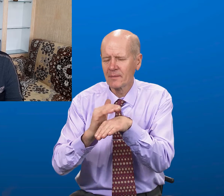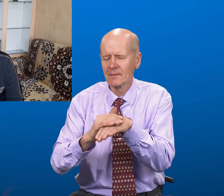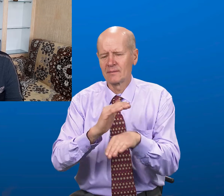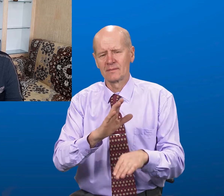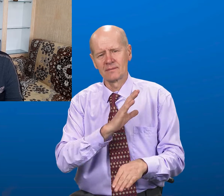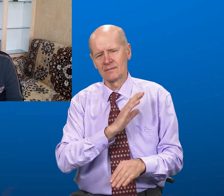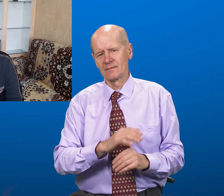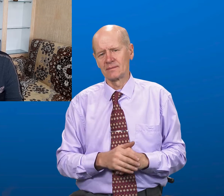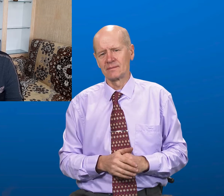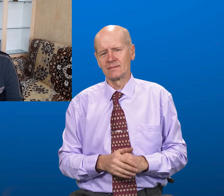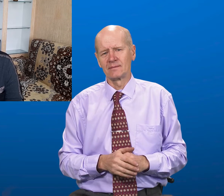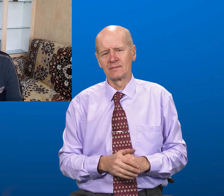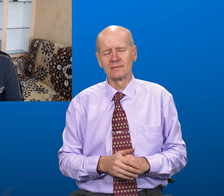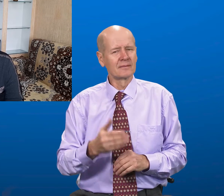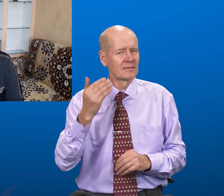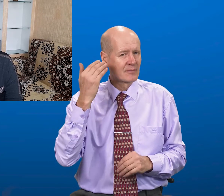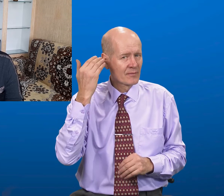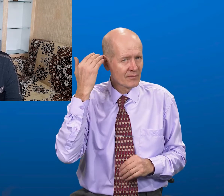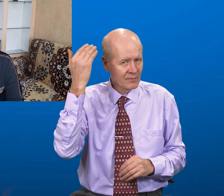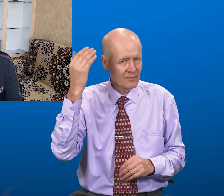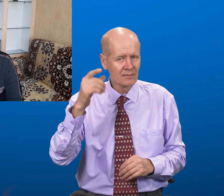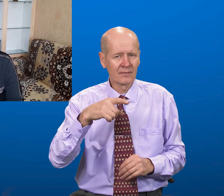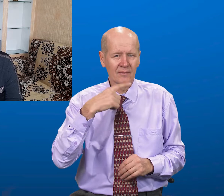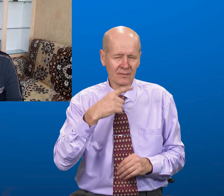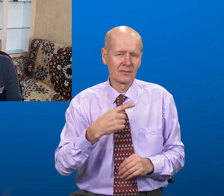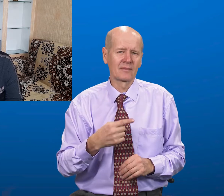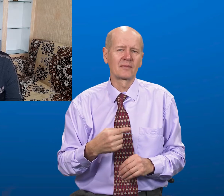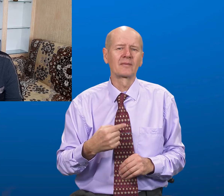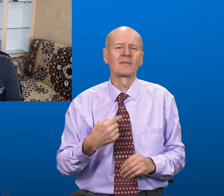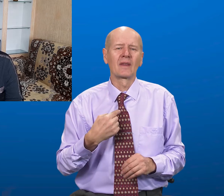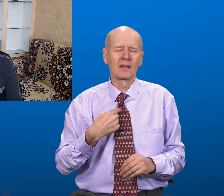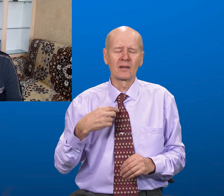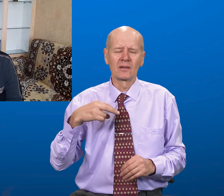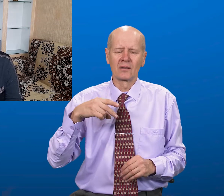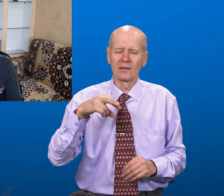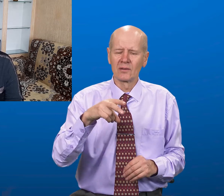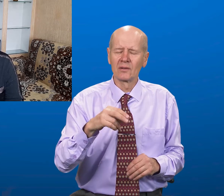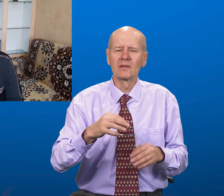избежать. И здесь мы видим, что Господь дает обетование о том, что Он не оставит свой народ, но что